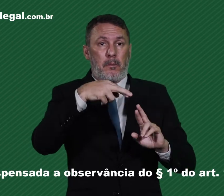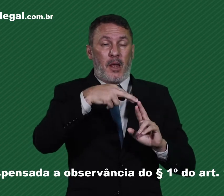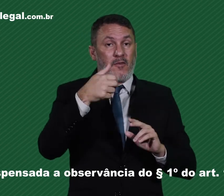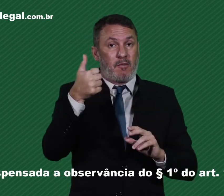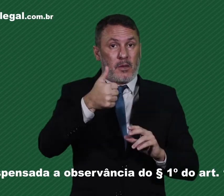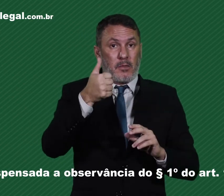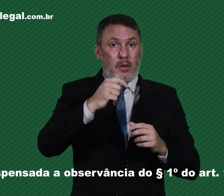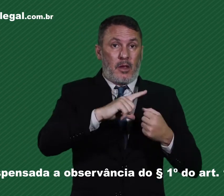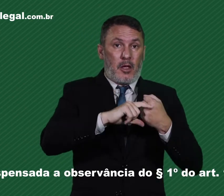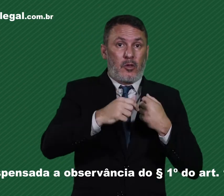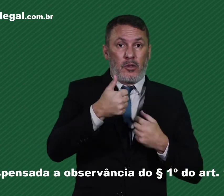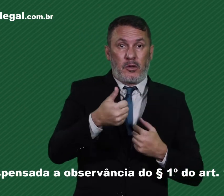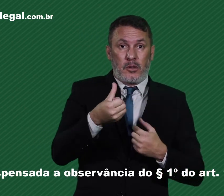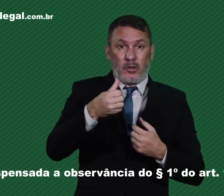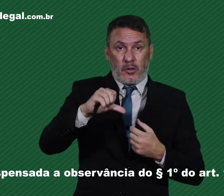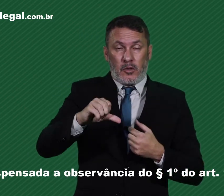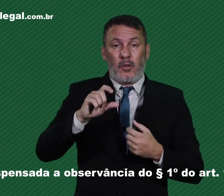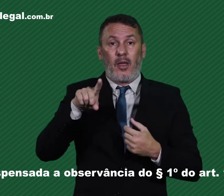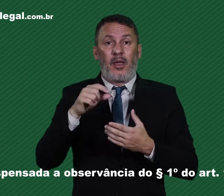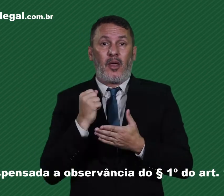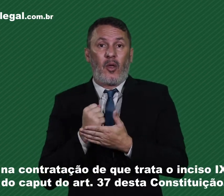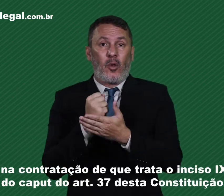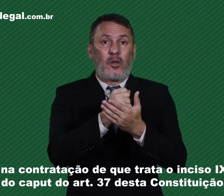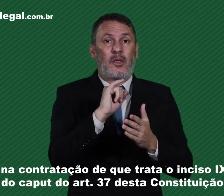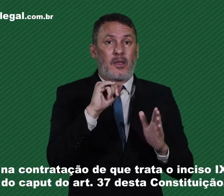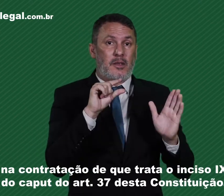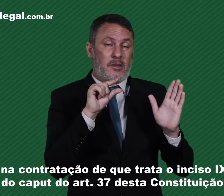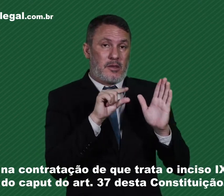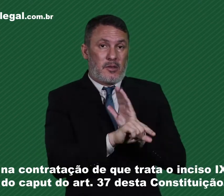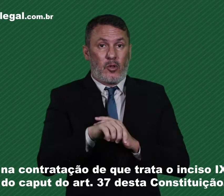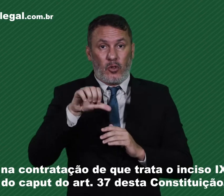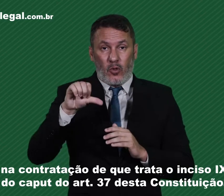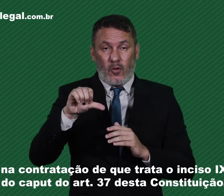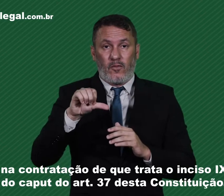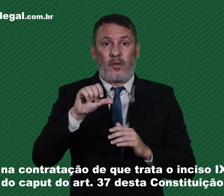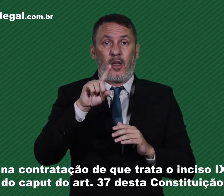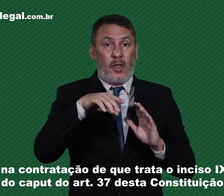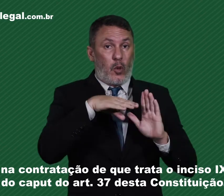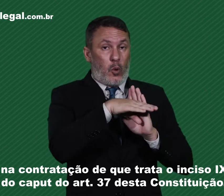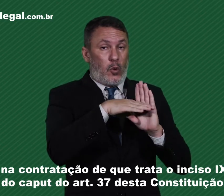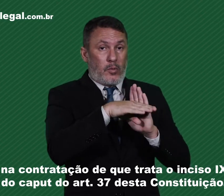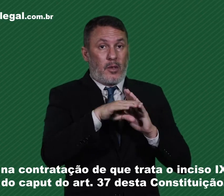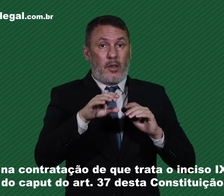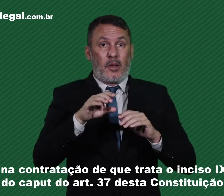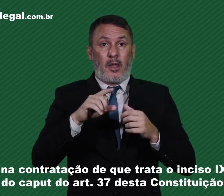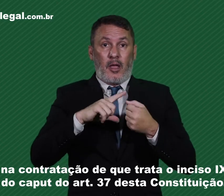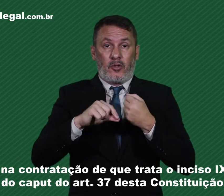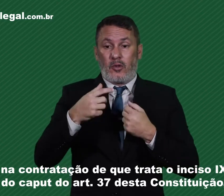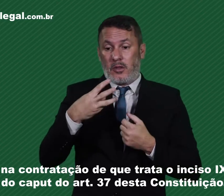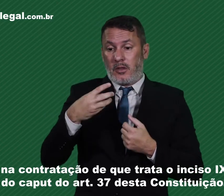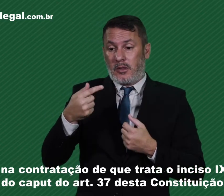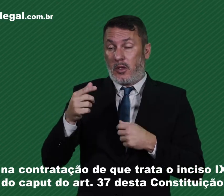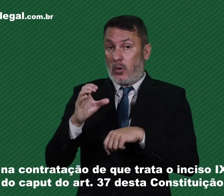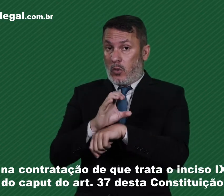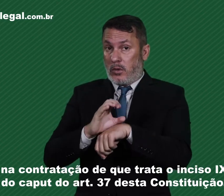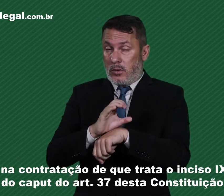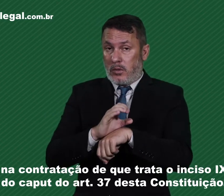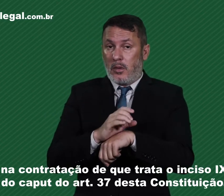primeiro do artigo 169 na contratação de que trata o inciso 9 do caput do artigo 37